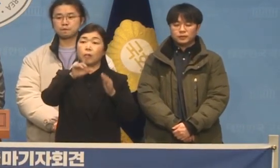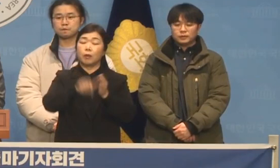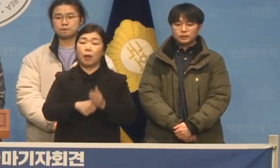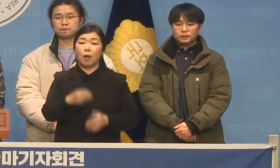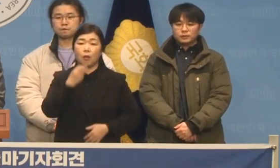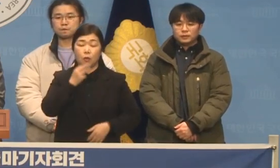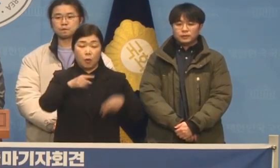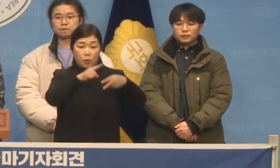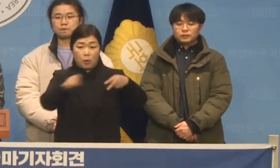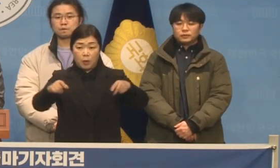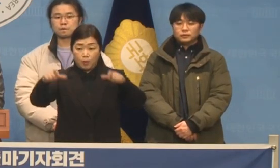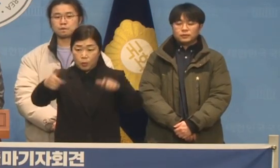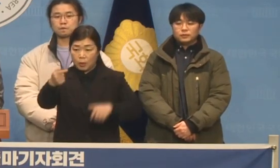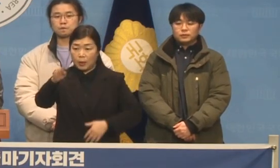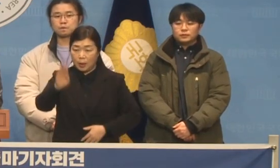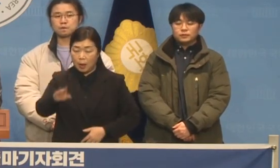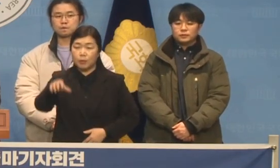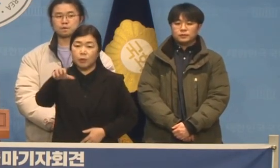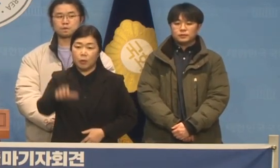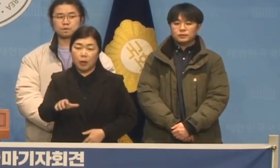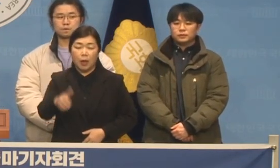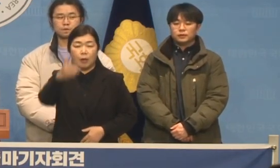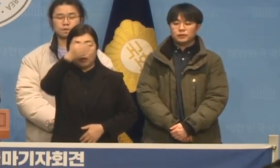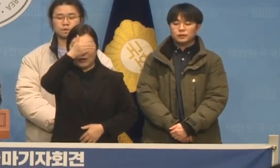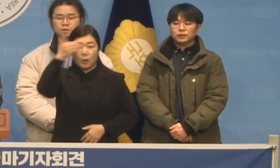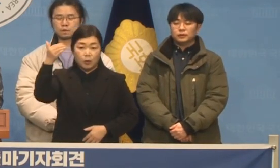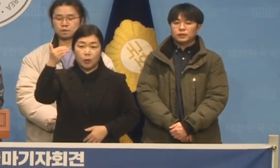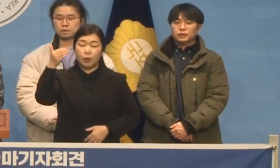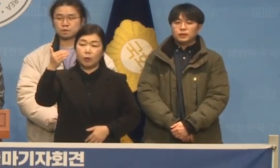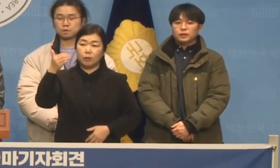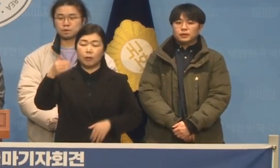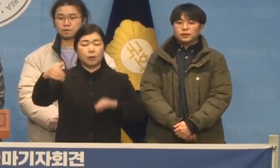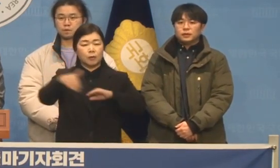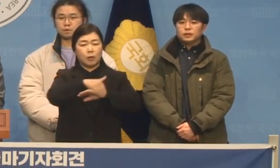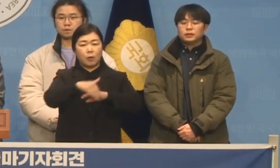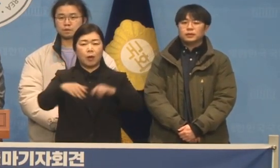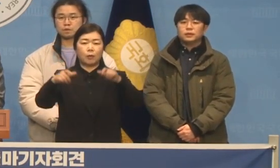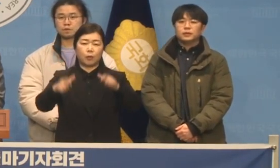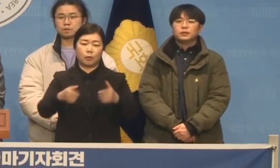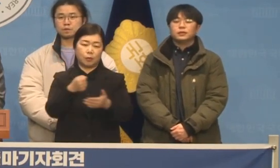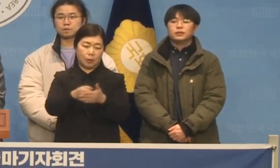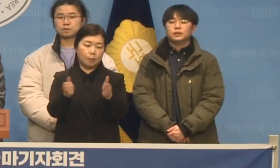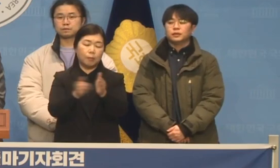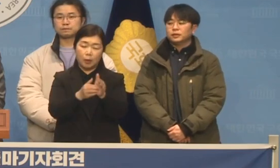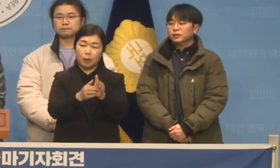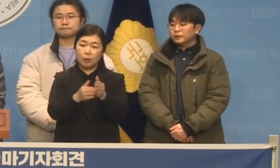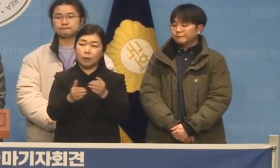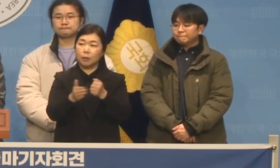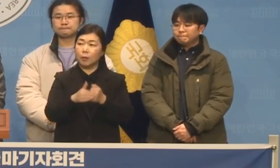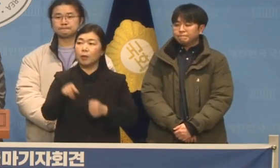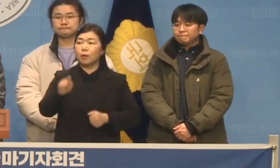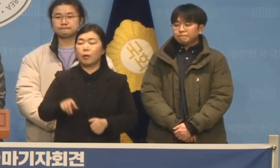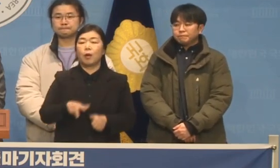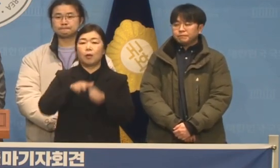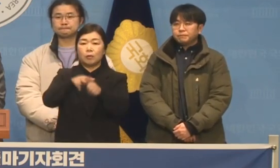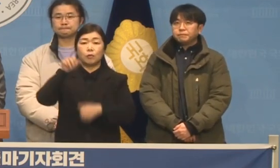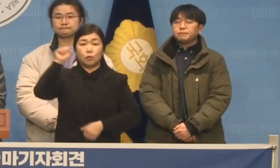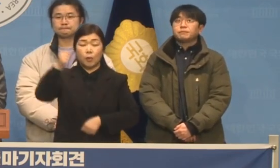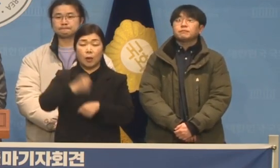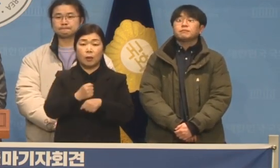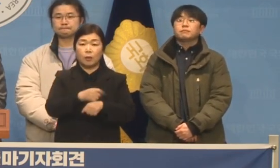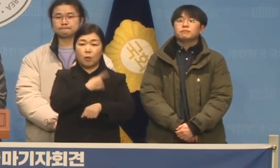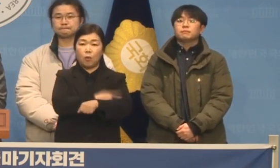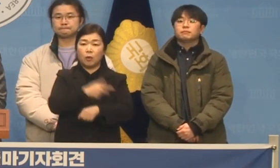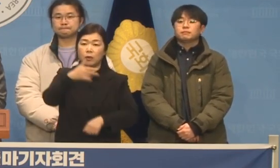서울 서대문 갑 지역의 청년 전략직으로 선정돼서 이 지역에 출마한